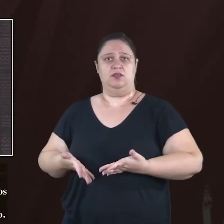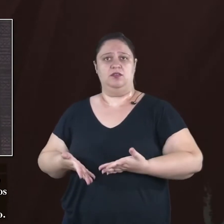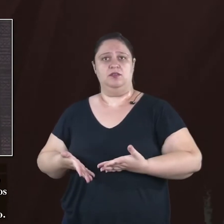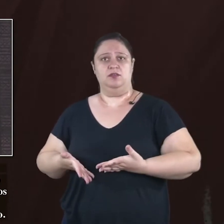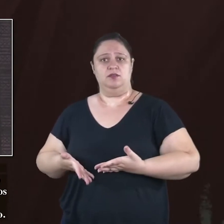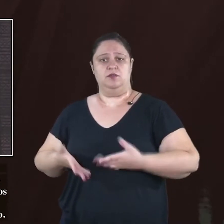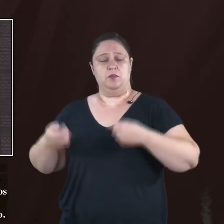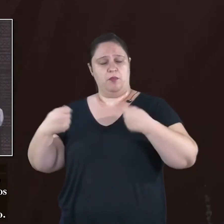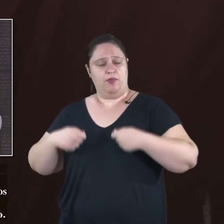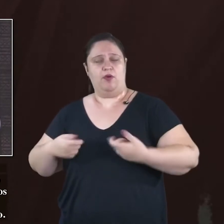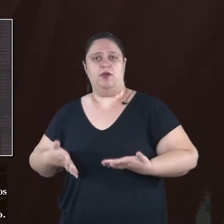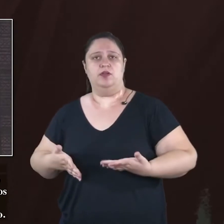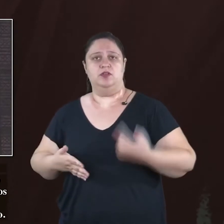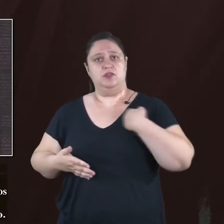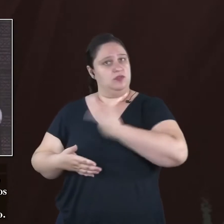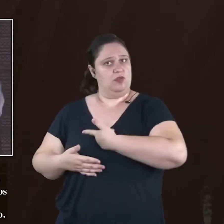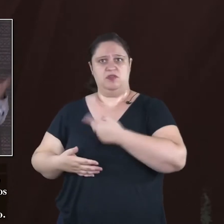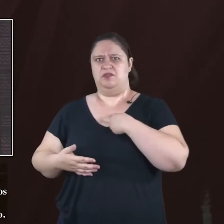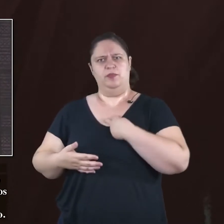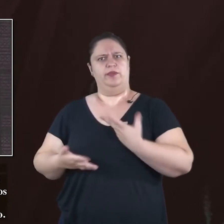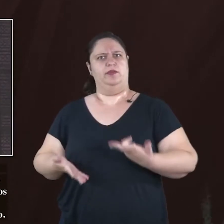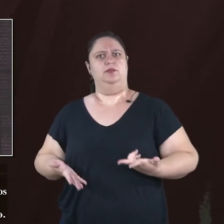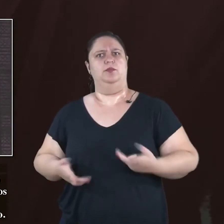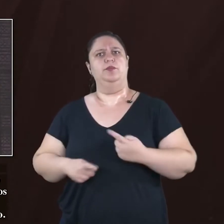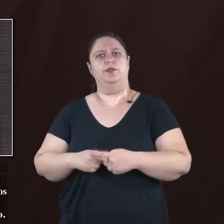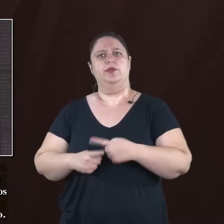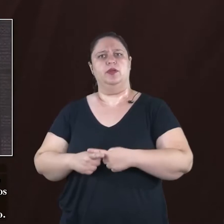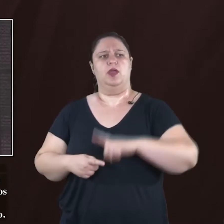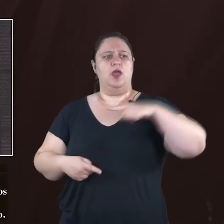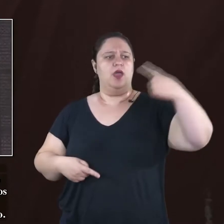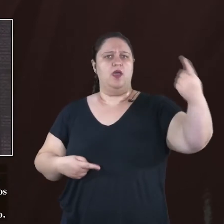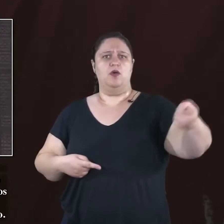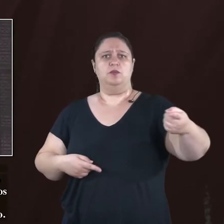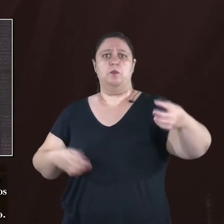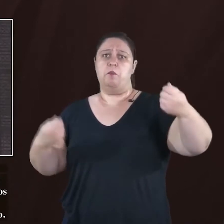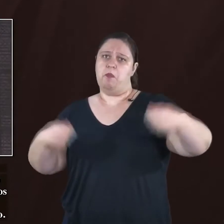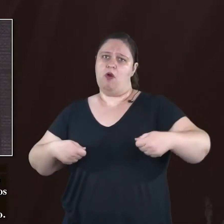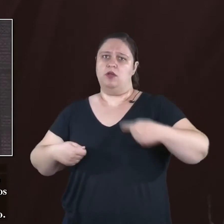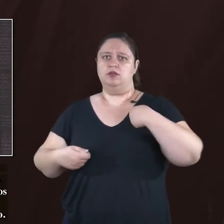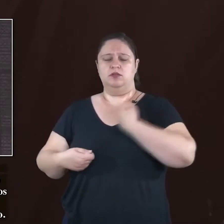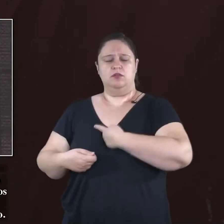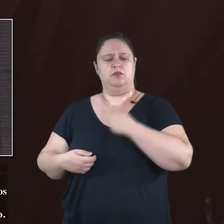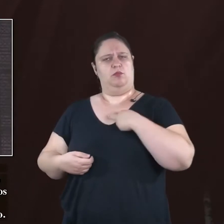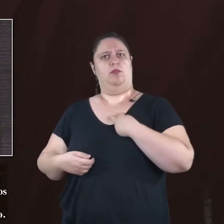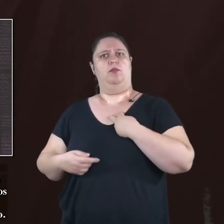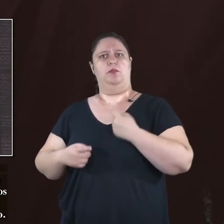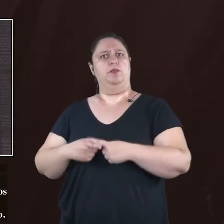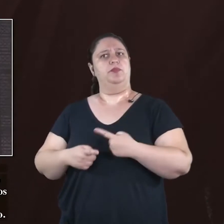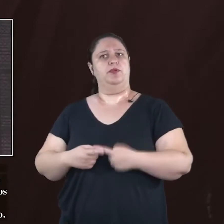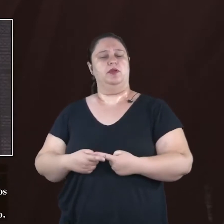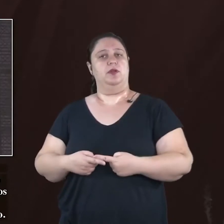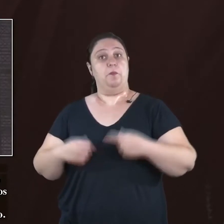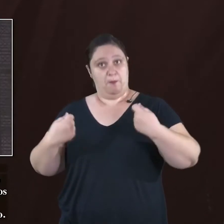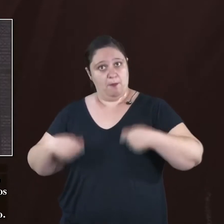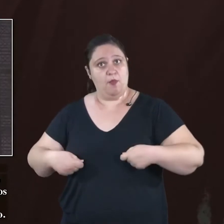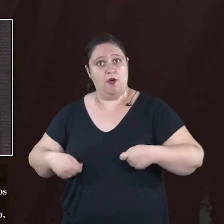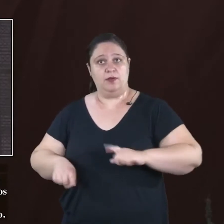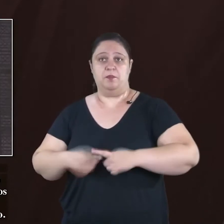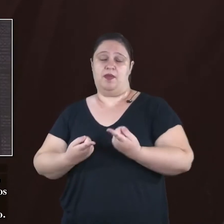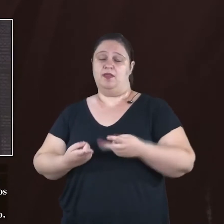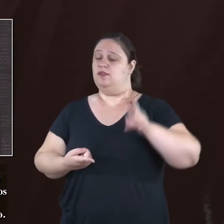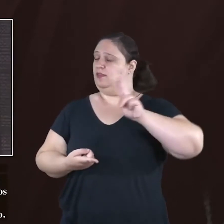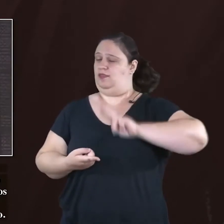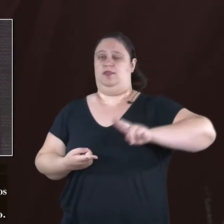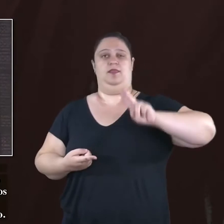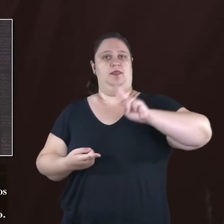direito sobre vós, não o temos nós em maior medida. Entretanto, não usamos desse direito.